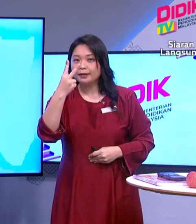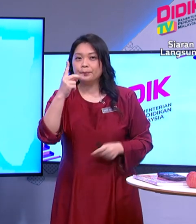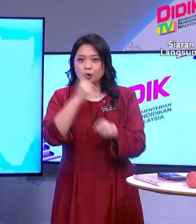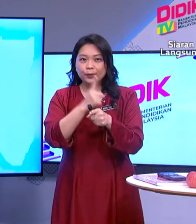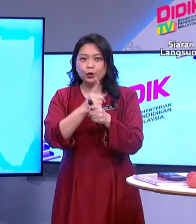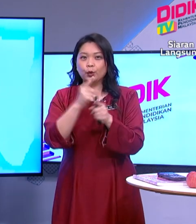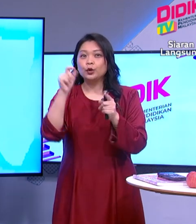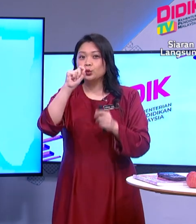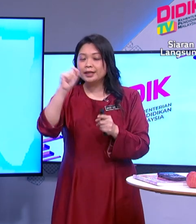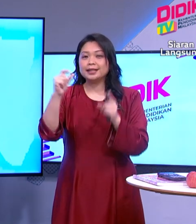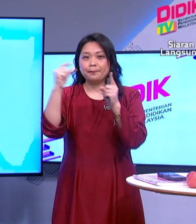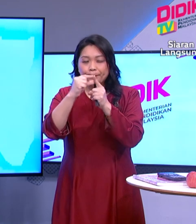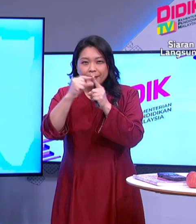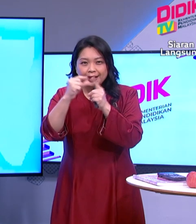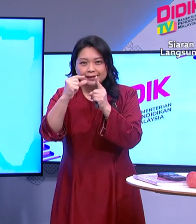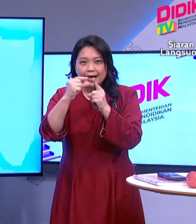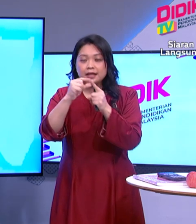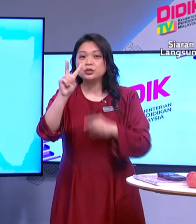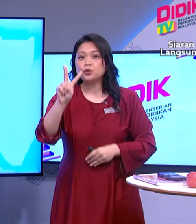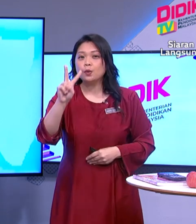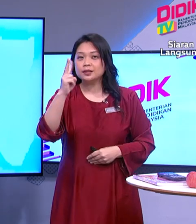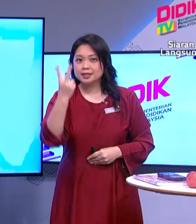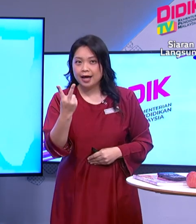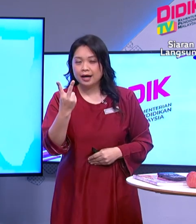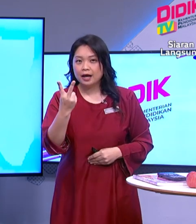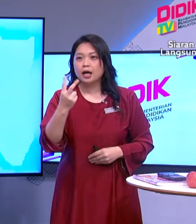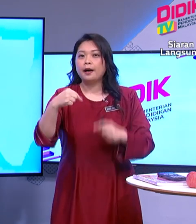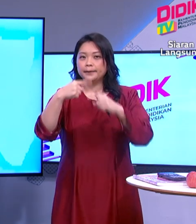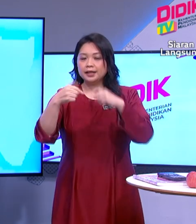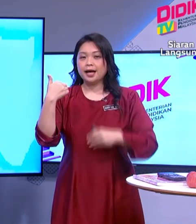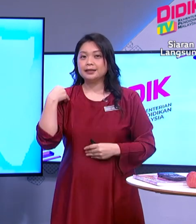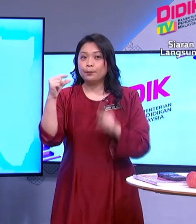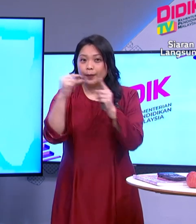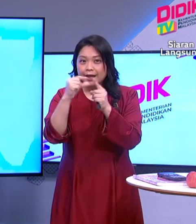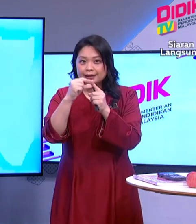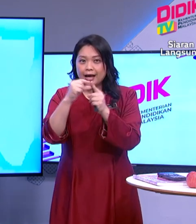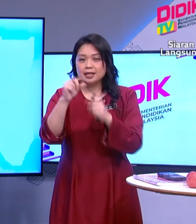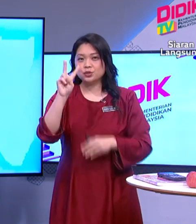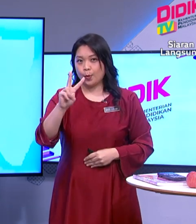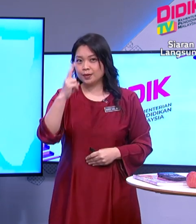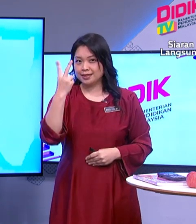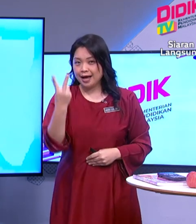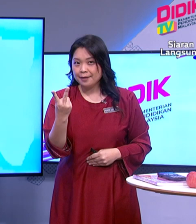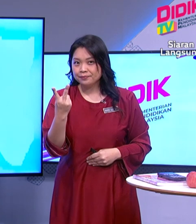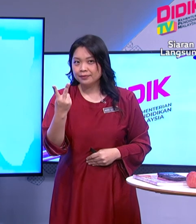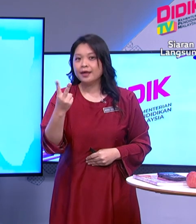betul-betul tulisan pekataan songsang bila atau pekataan songs and